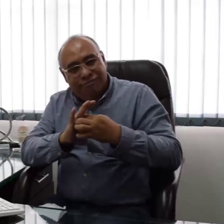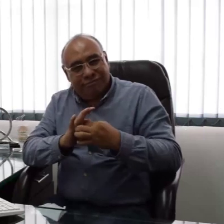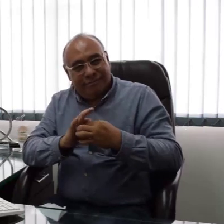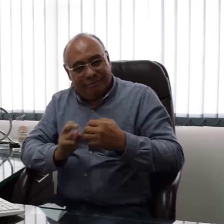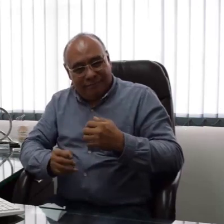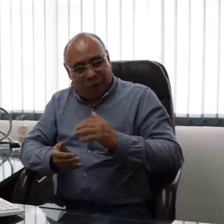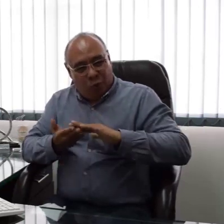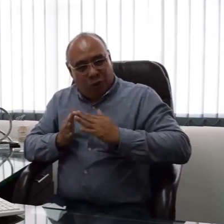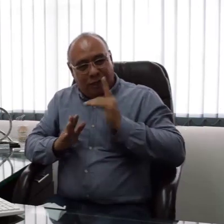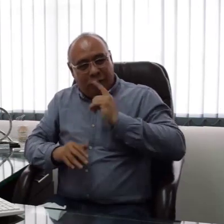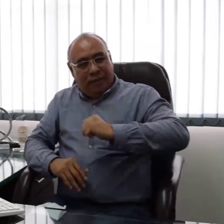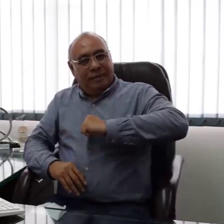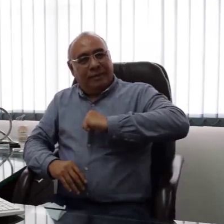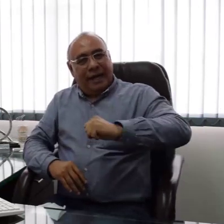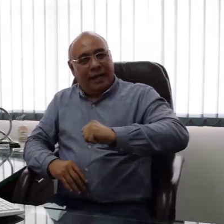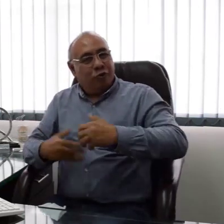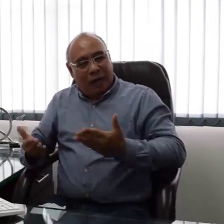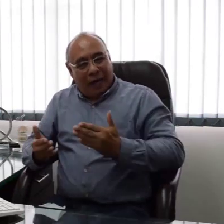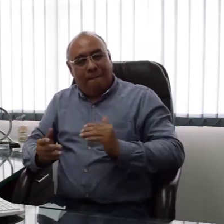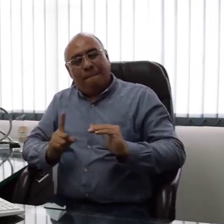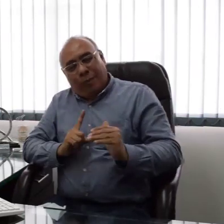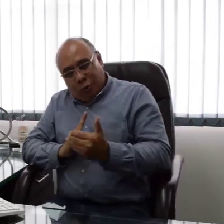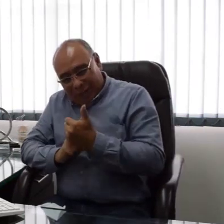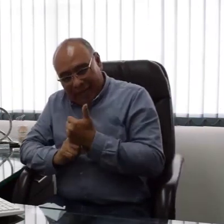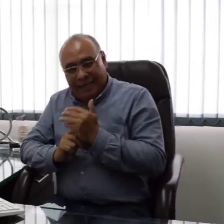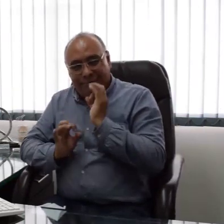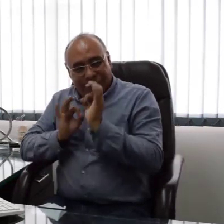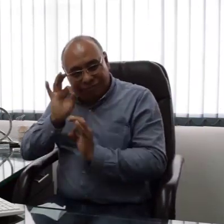que apoyen nuestro derecho a proteger y preservar nuestra lengua de señas.